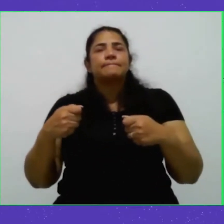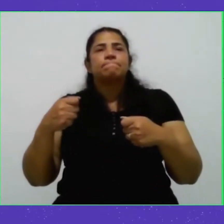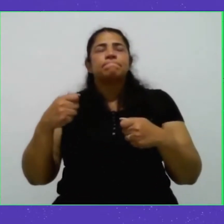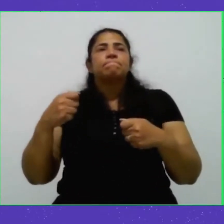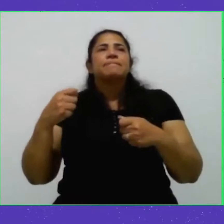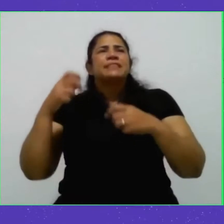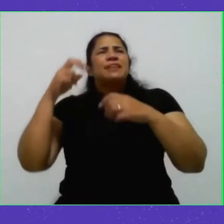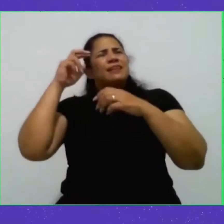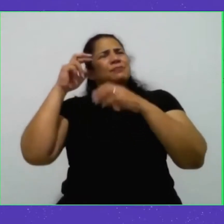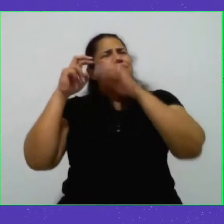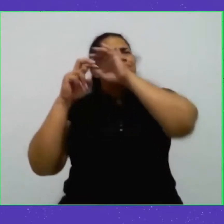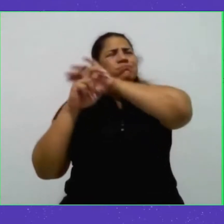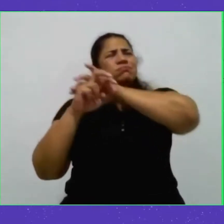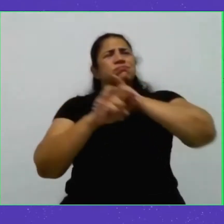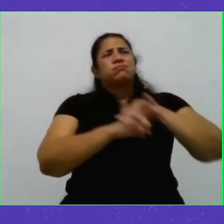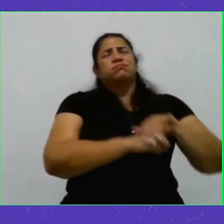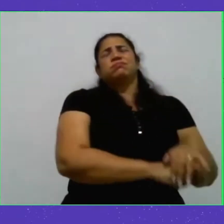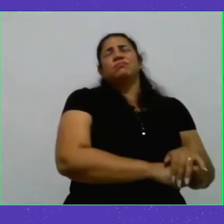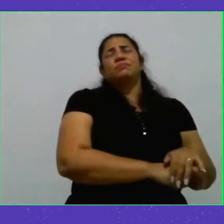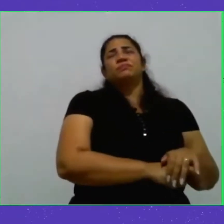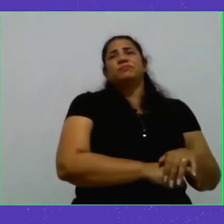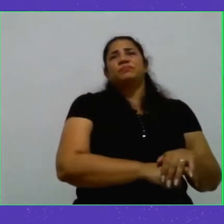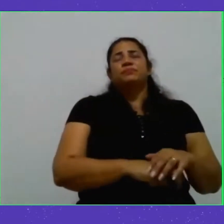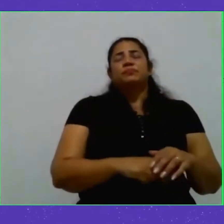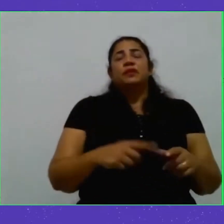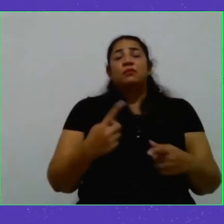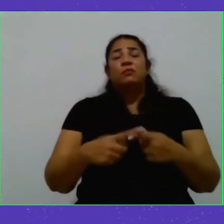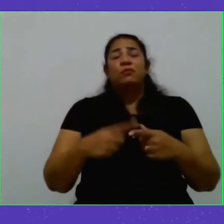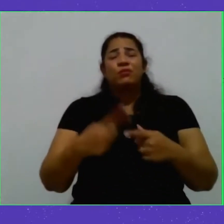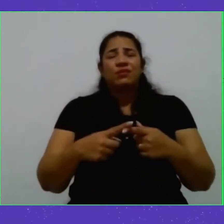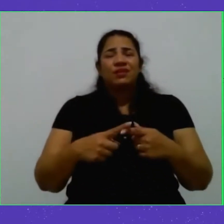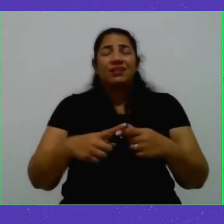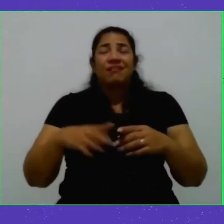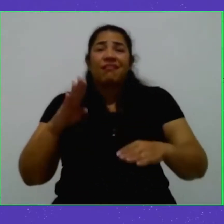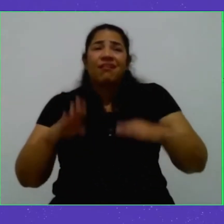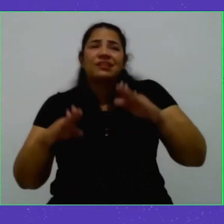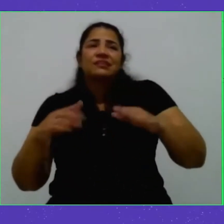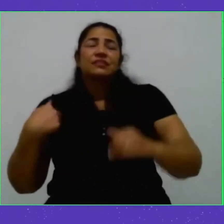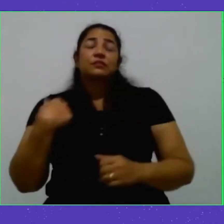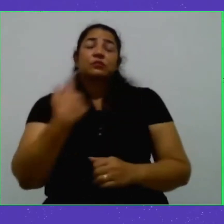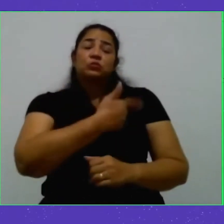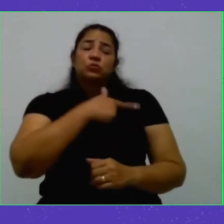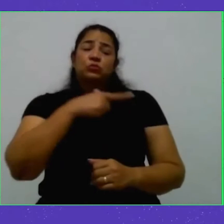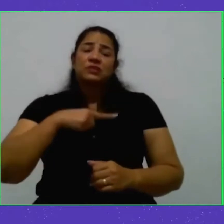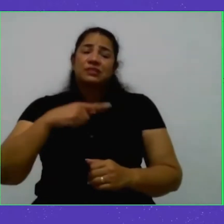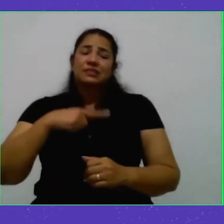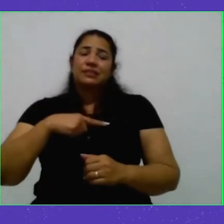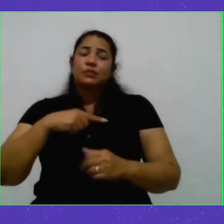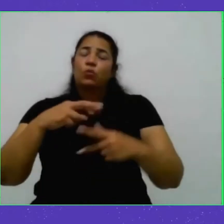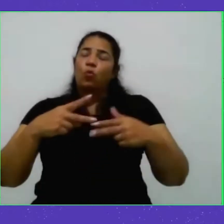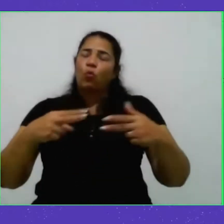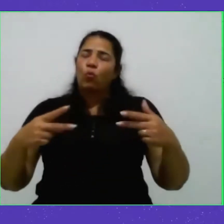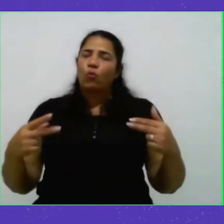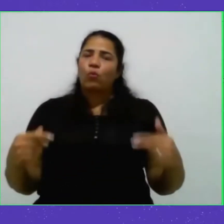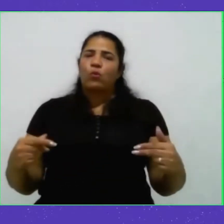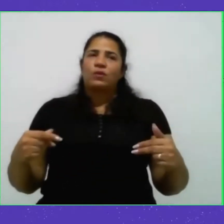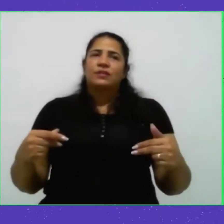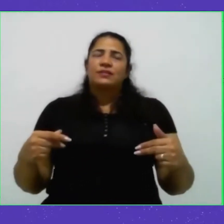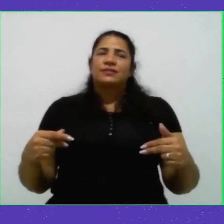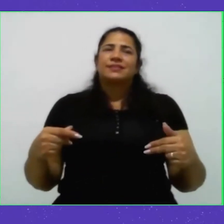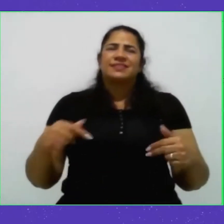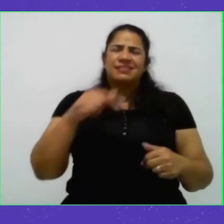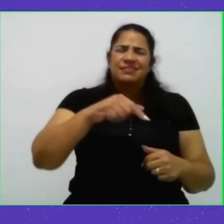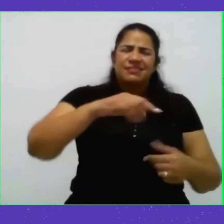muitos recursos naturais e terrenos, precisamos nos esvaziar e deixar